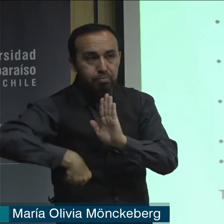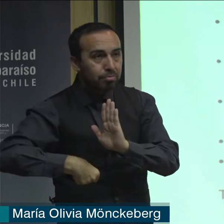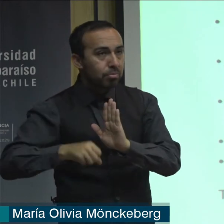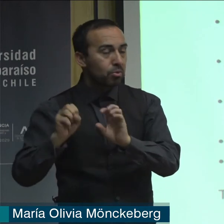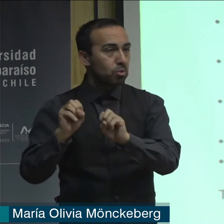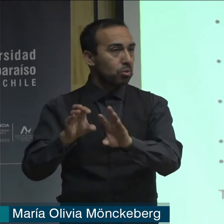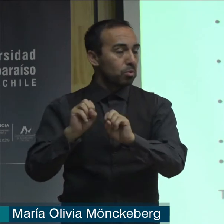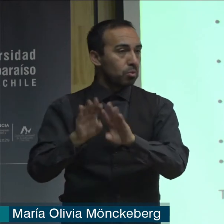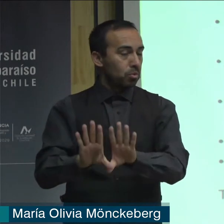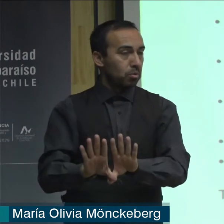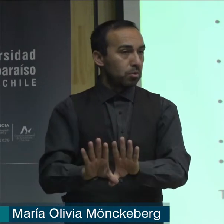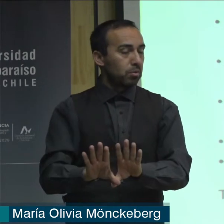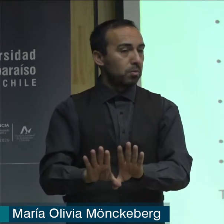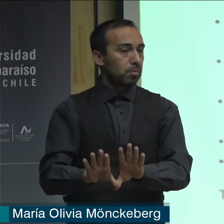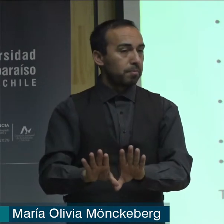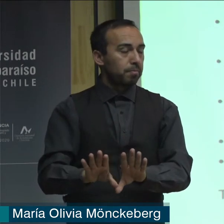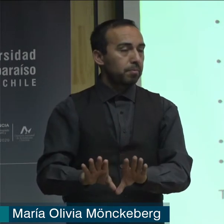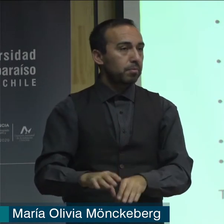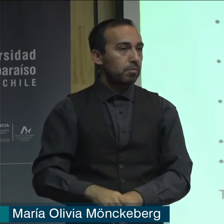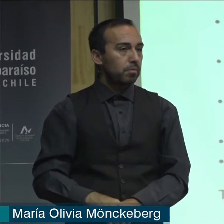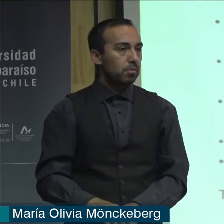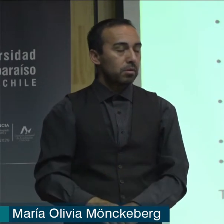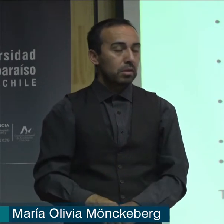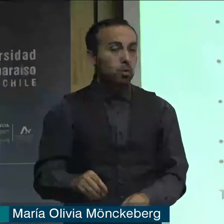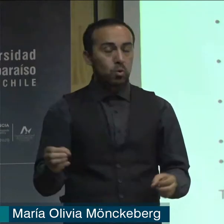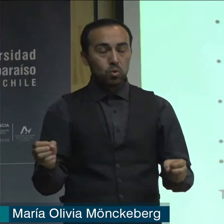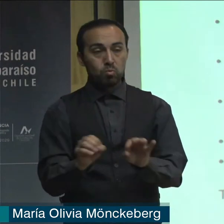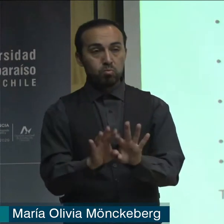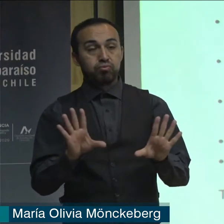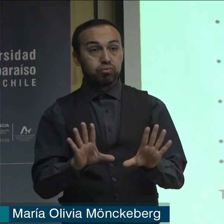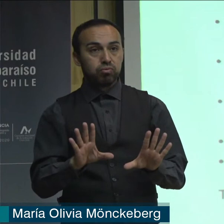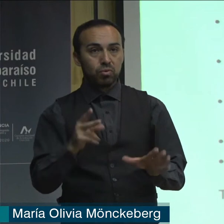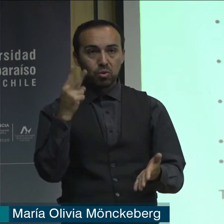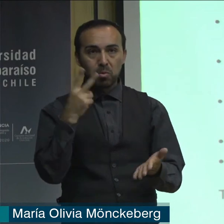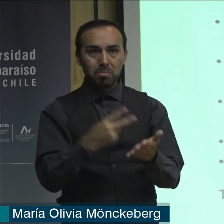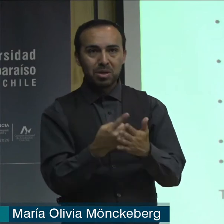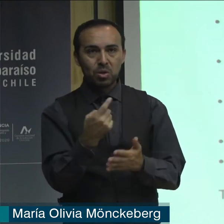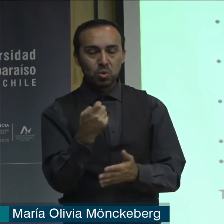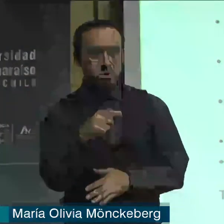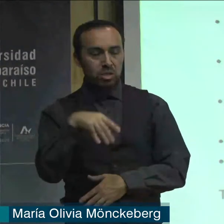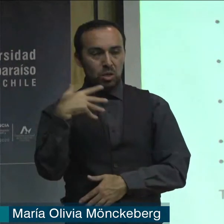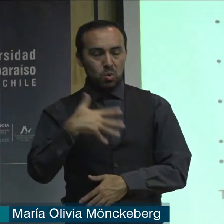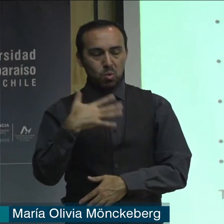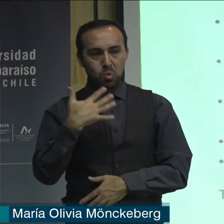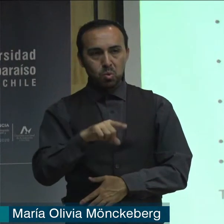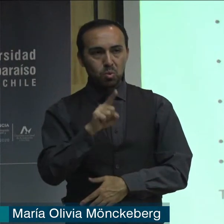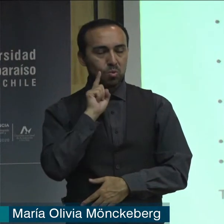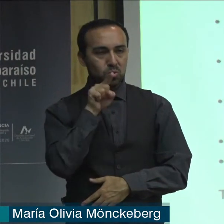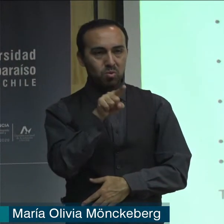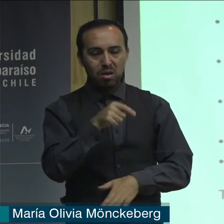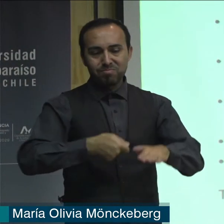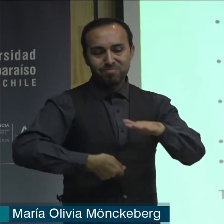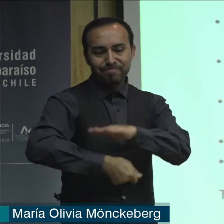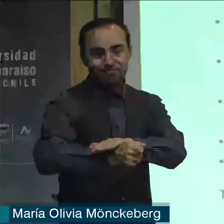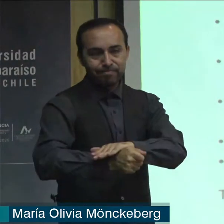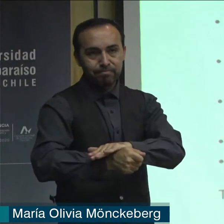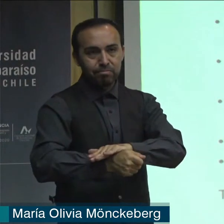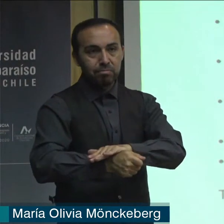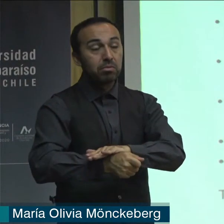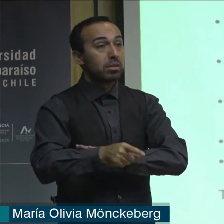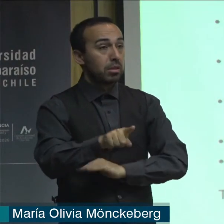de la comisión de acreditación como un escándalo en 2011 fue ministro de relaciones también